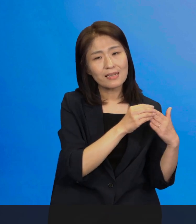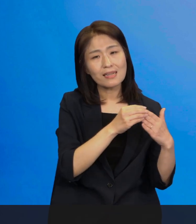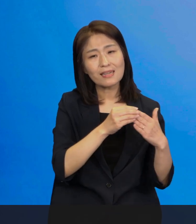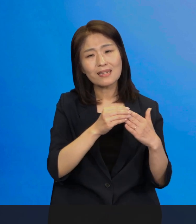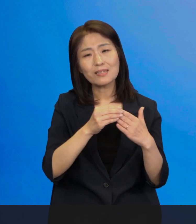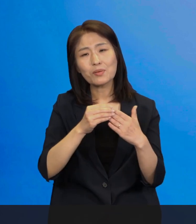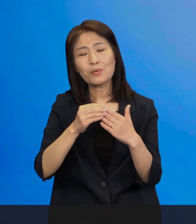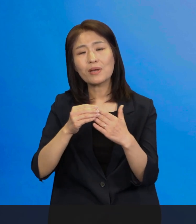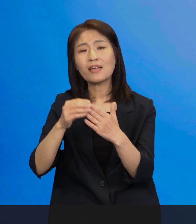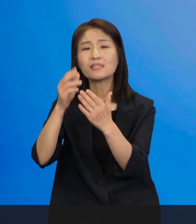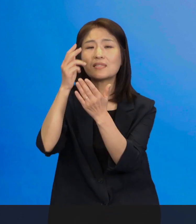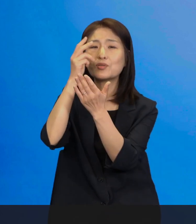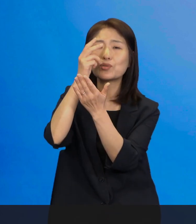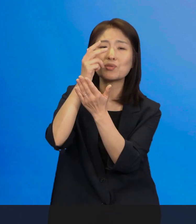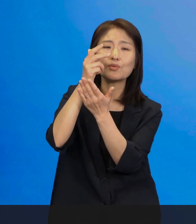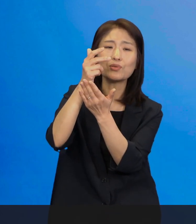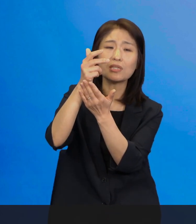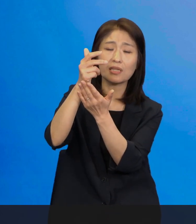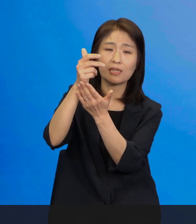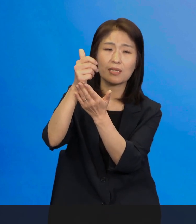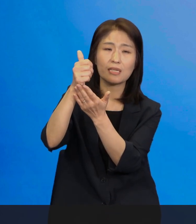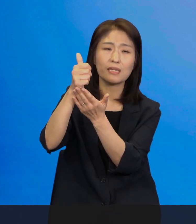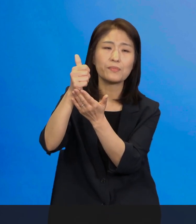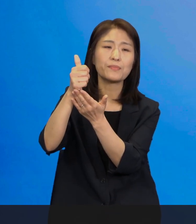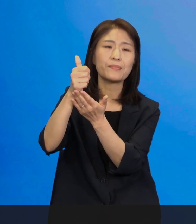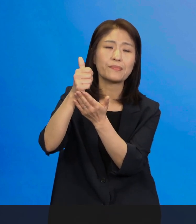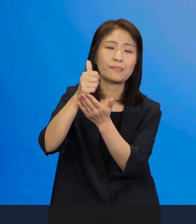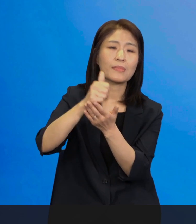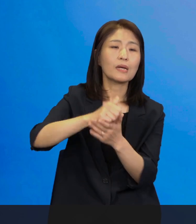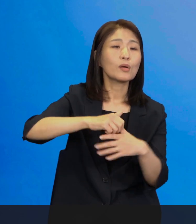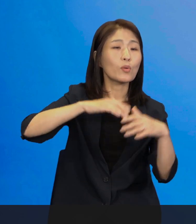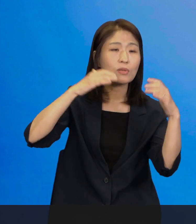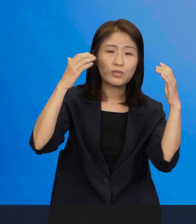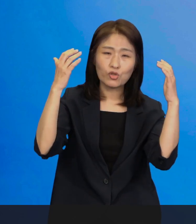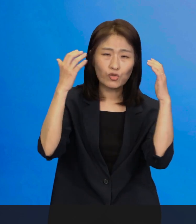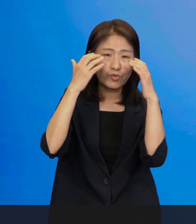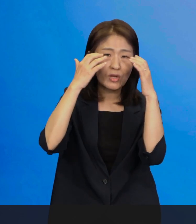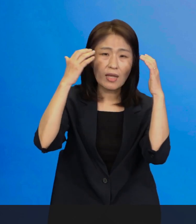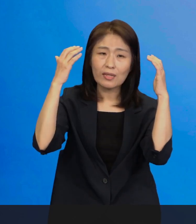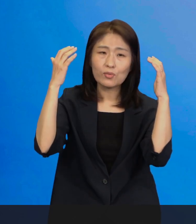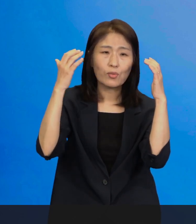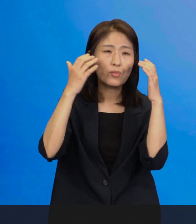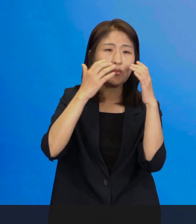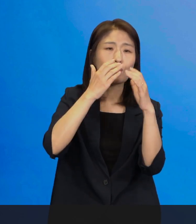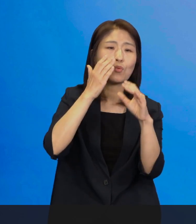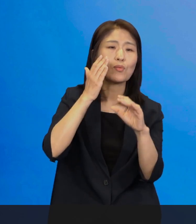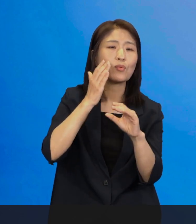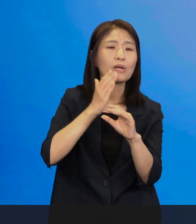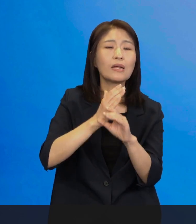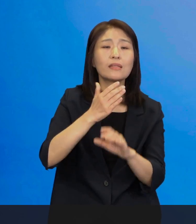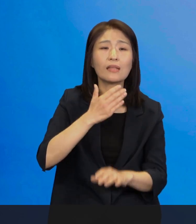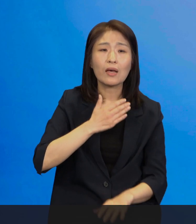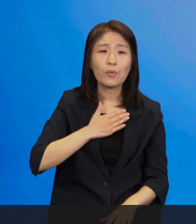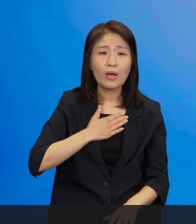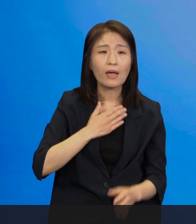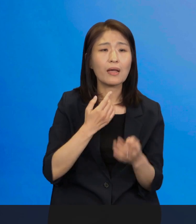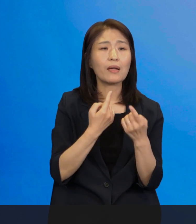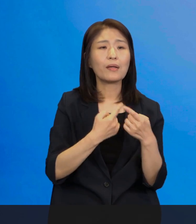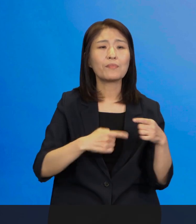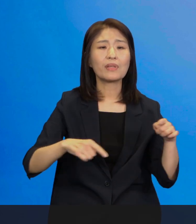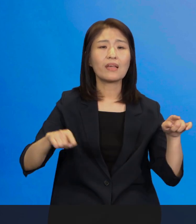나를 인도하신 주님, 고난 중에도